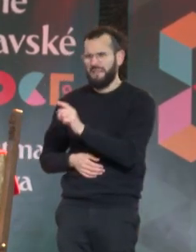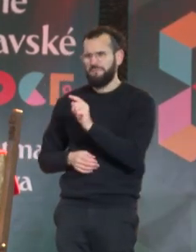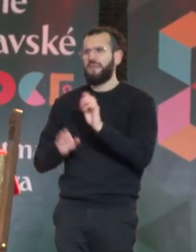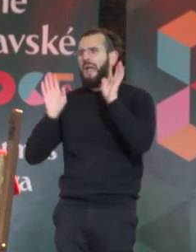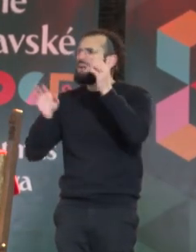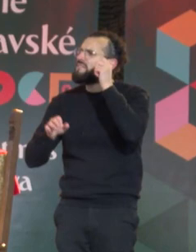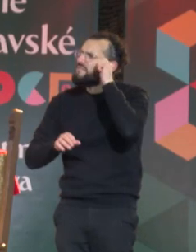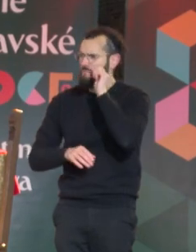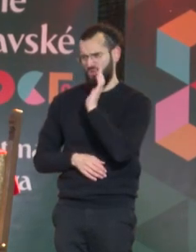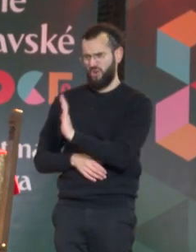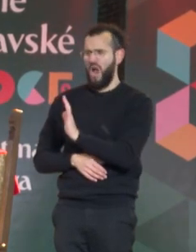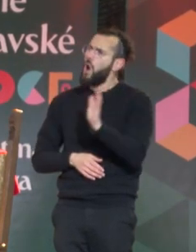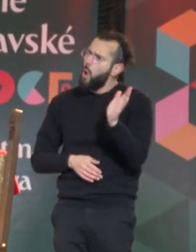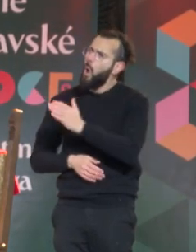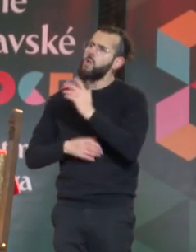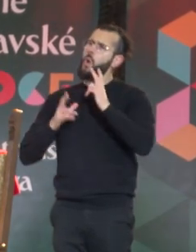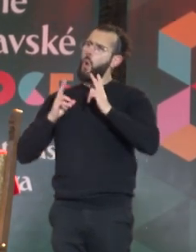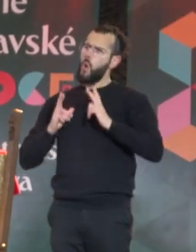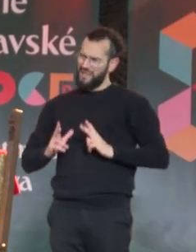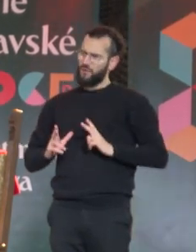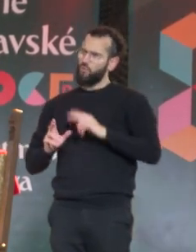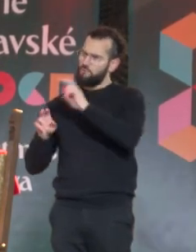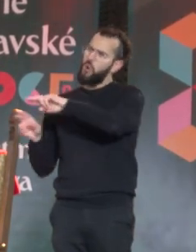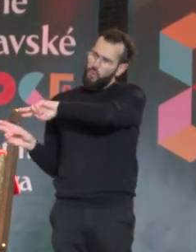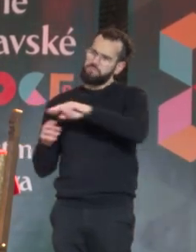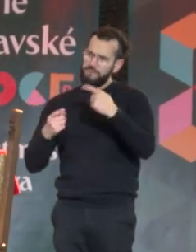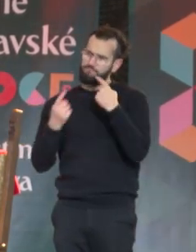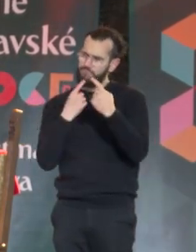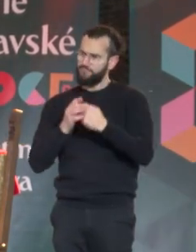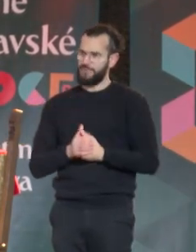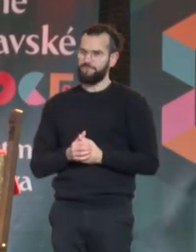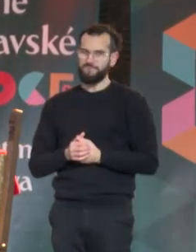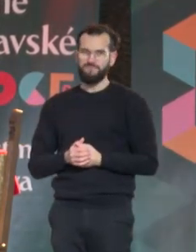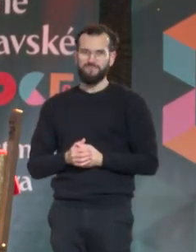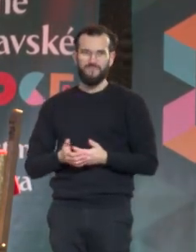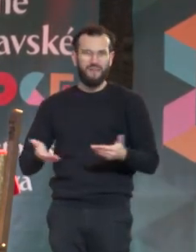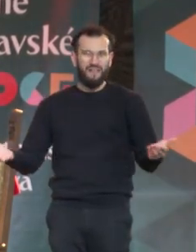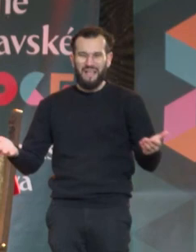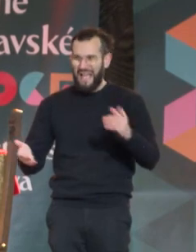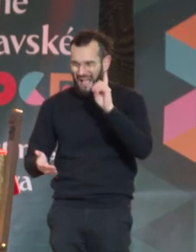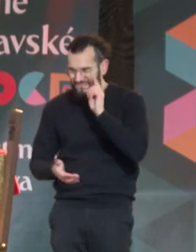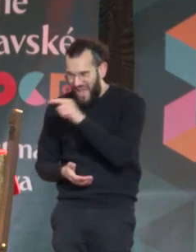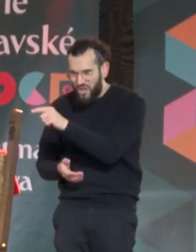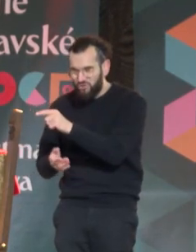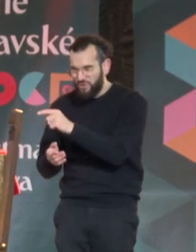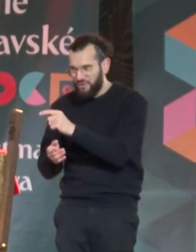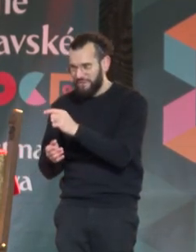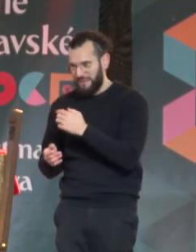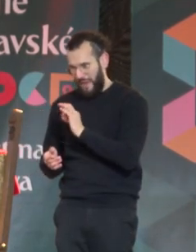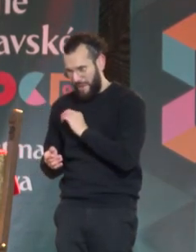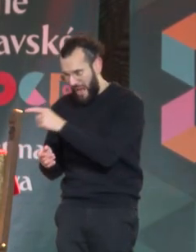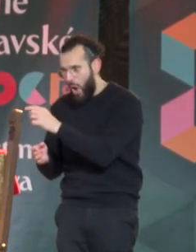okamžite ľahnuť a vrátim sa, až keď budem oddychnutý. Lenže, Otuško, ja už som